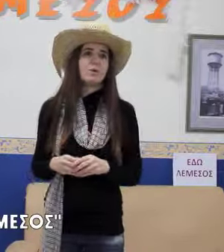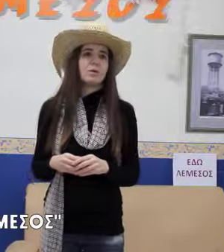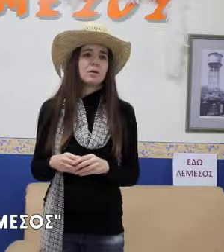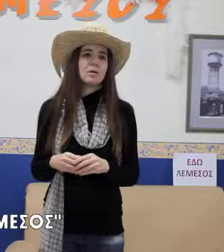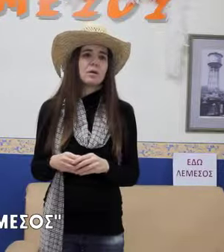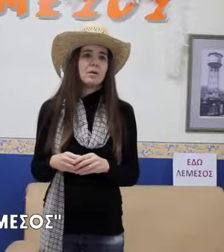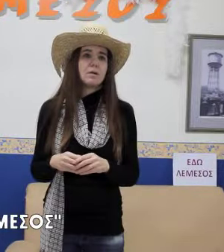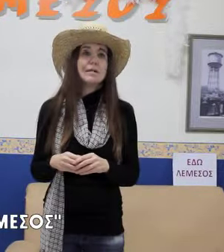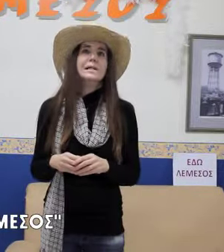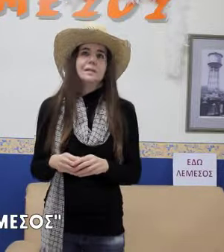Τσιγνοπέμπτη.